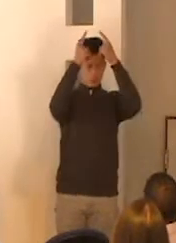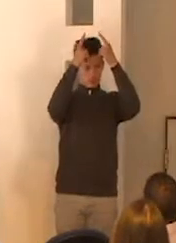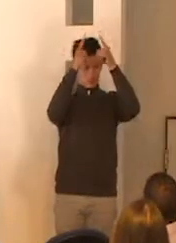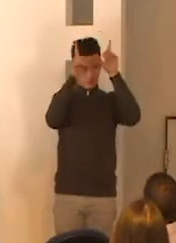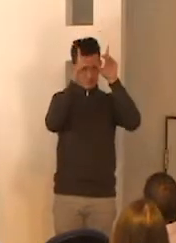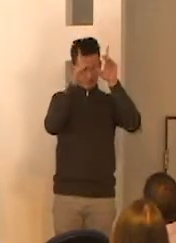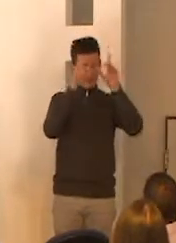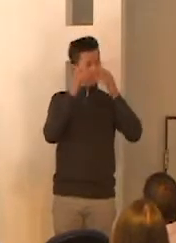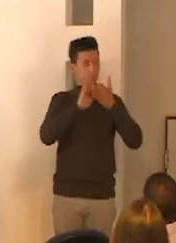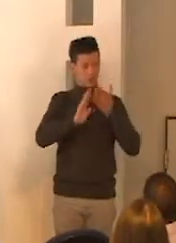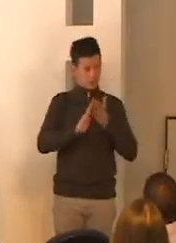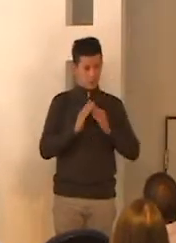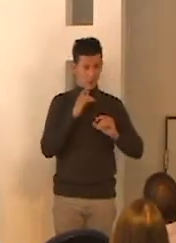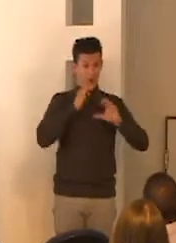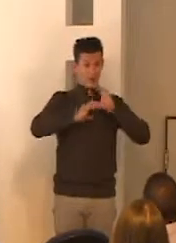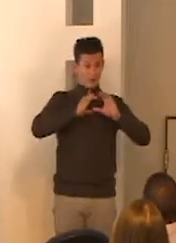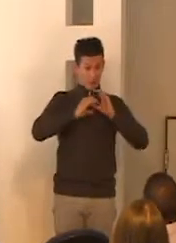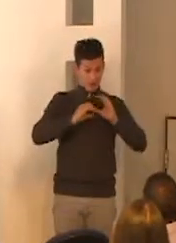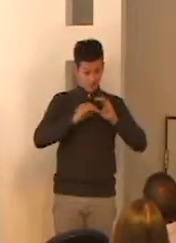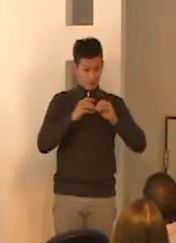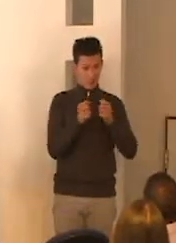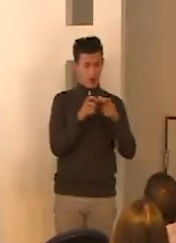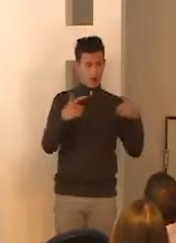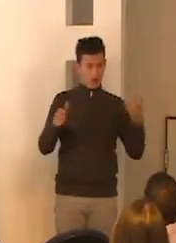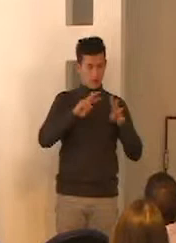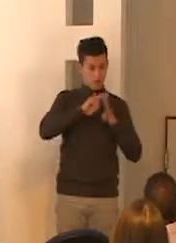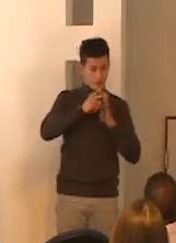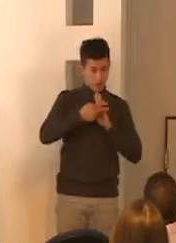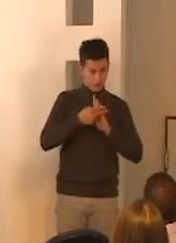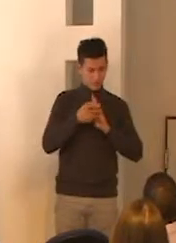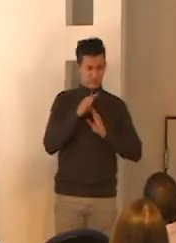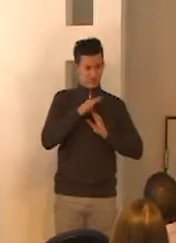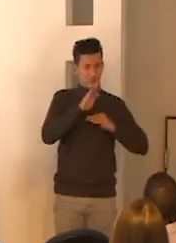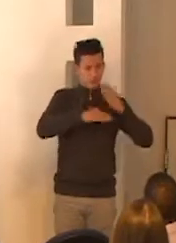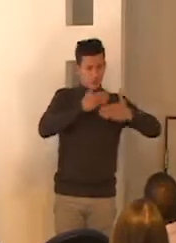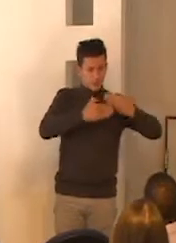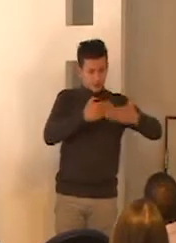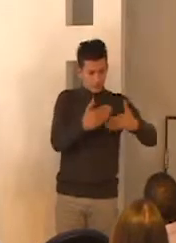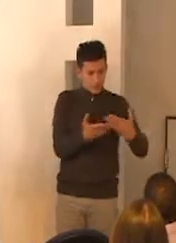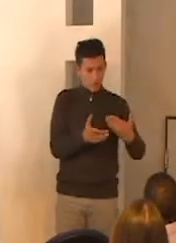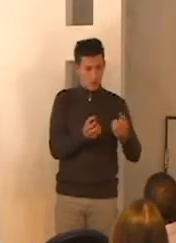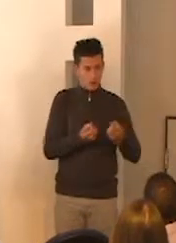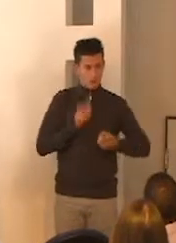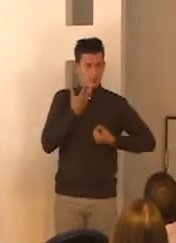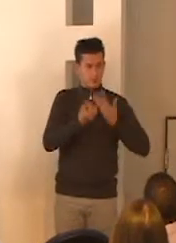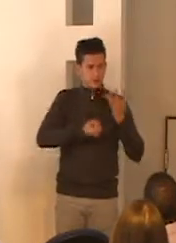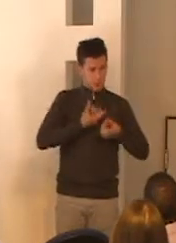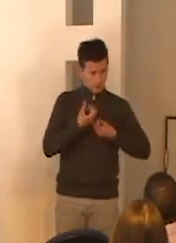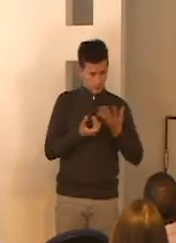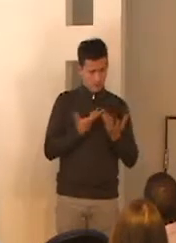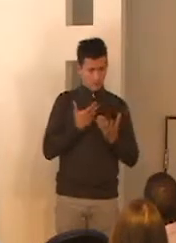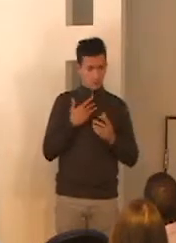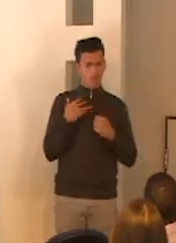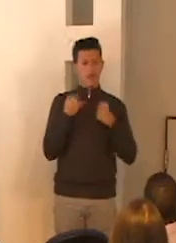alternativa esos procesos de expresión y de comprensión que